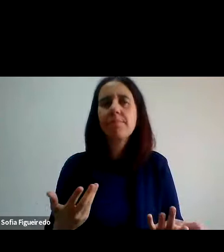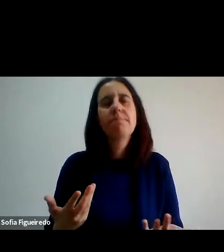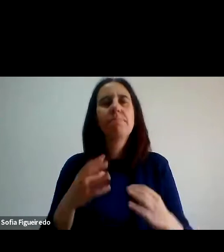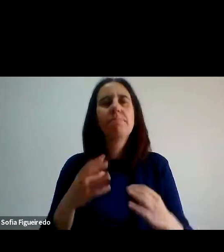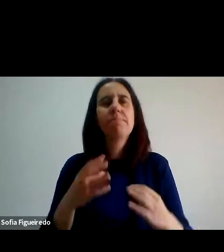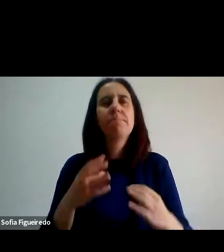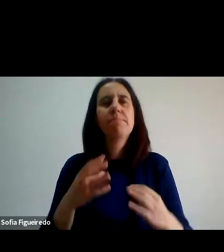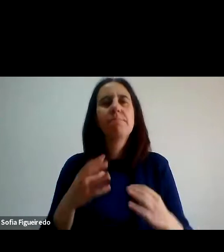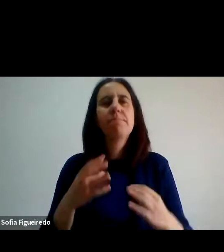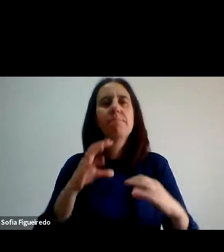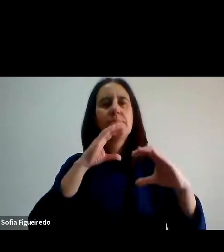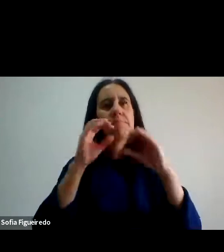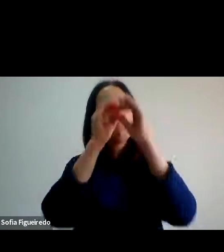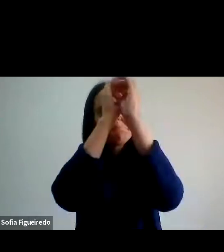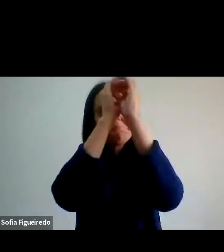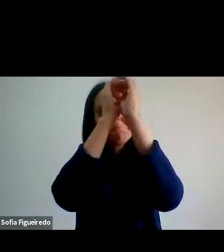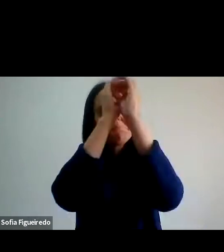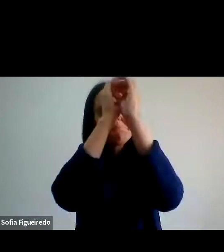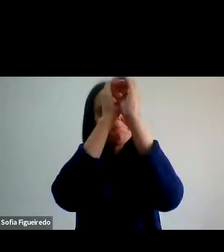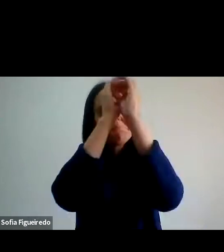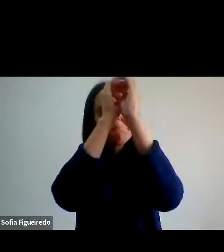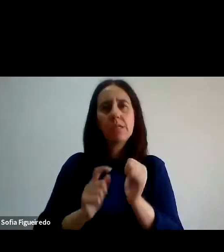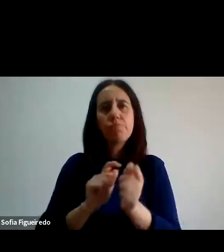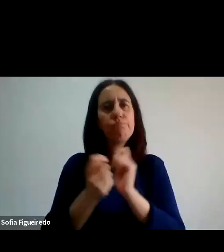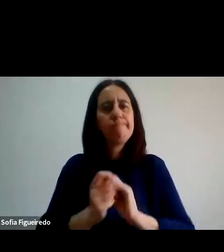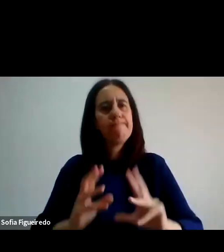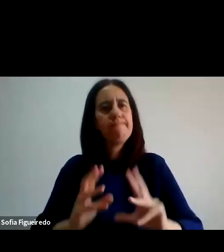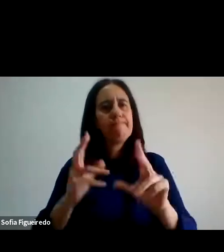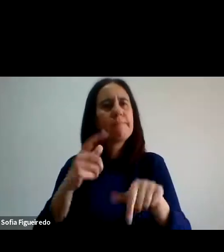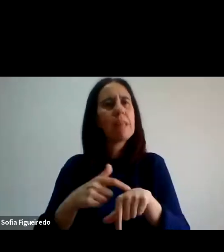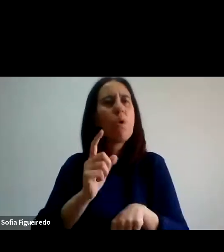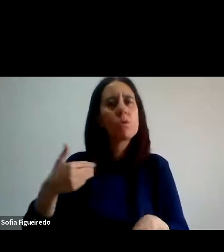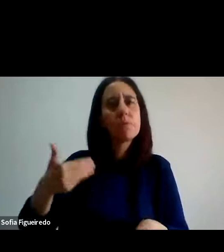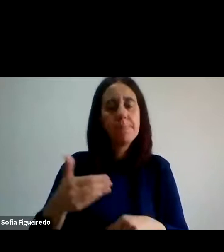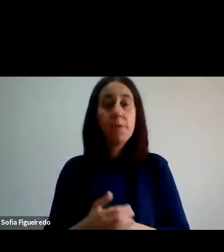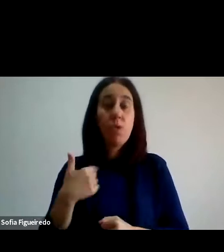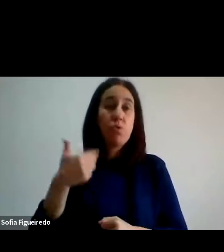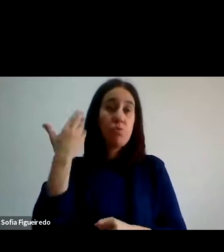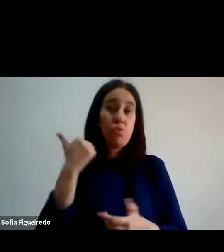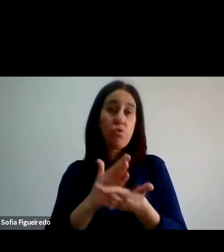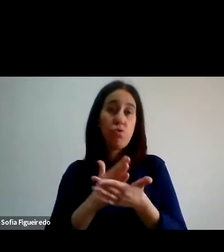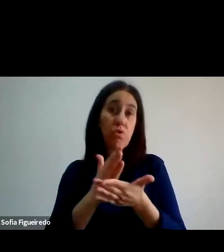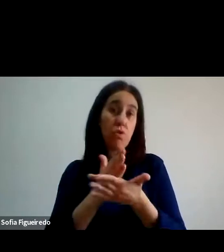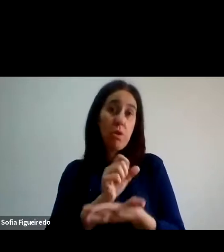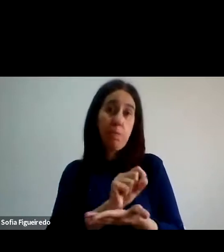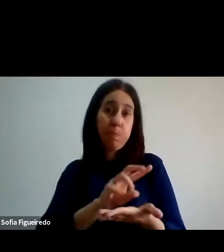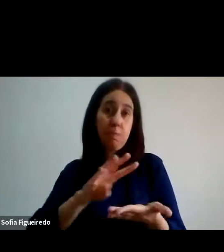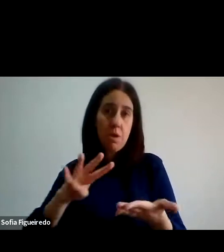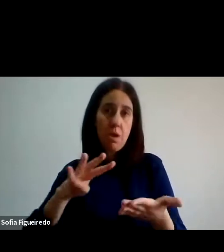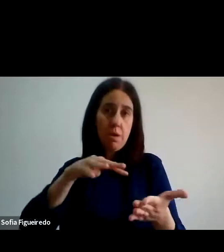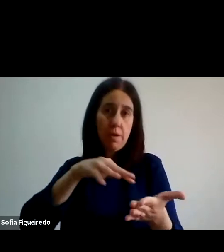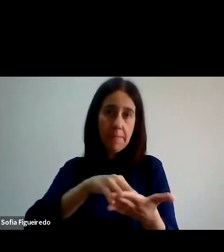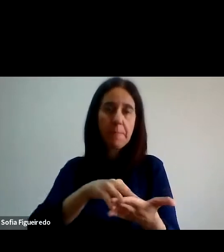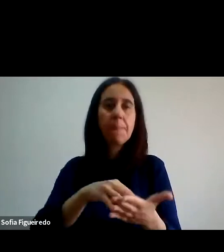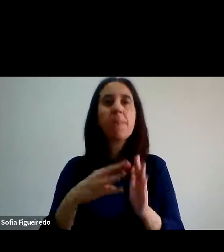papel é que a comunicação foi tendo ao longo dos tempos? Eu, quando estava na escola primária, aprendi um modelo que muitos de